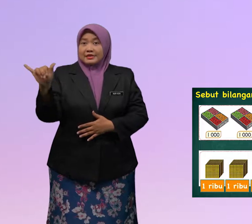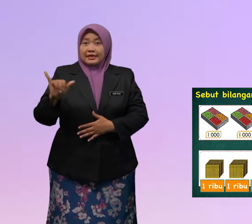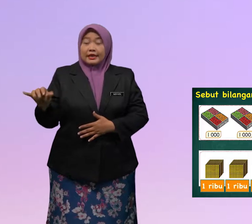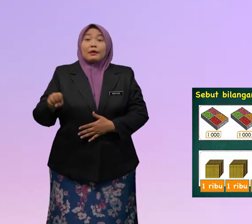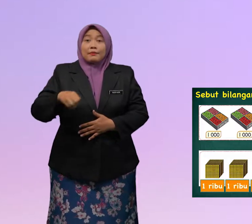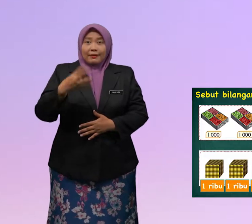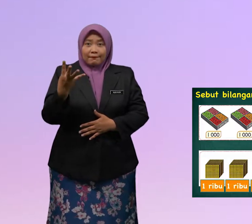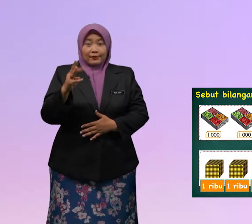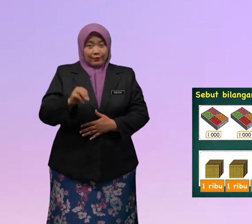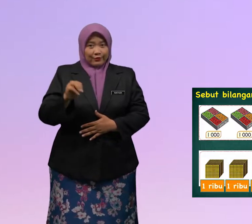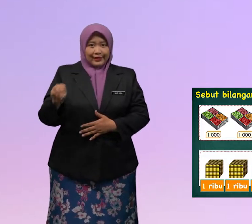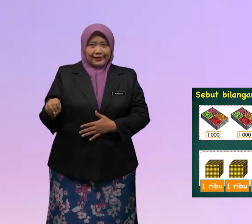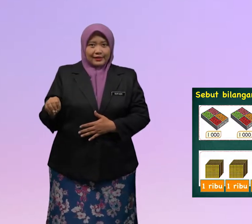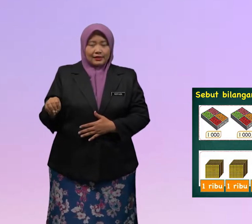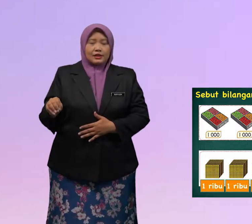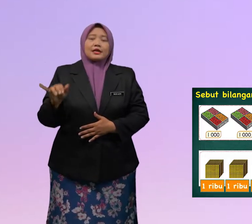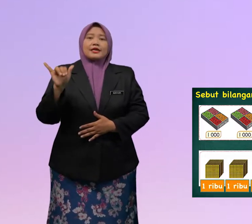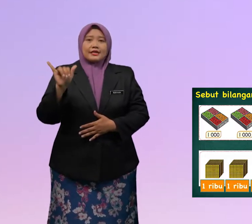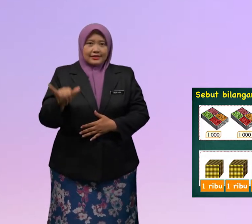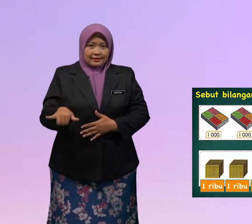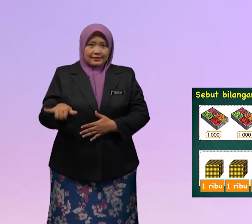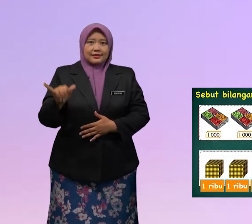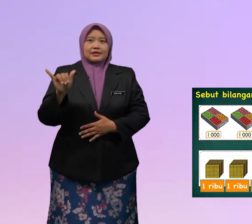menjadi berapa, murid? Ya,